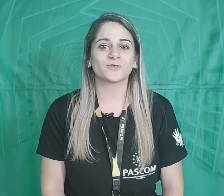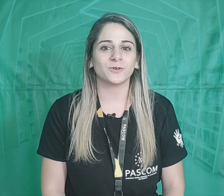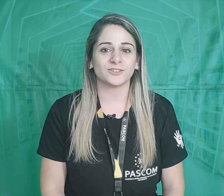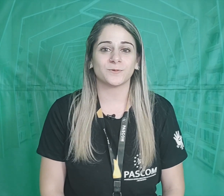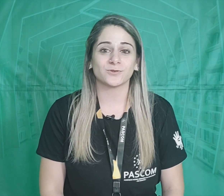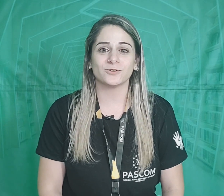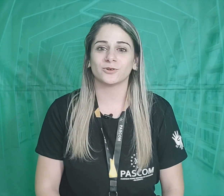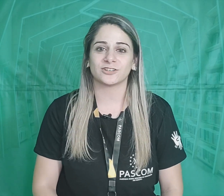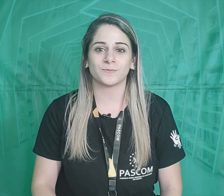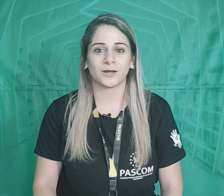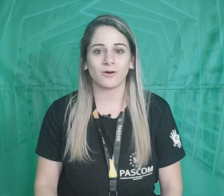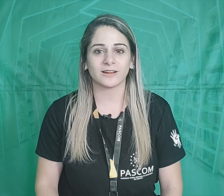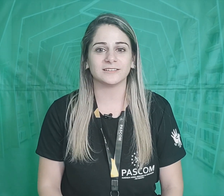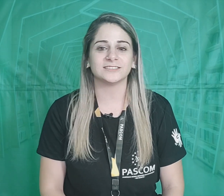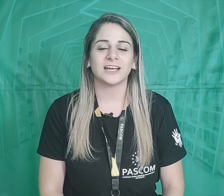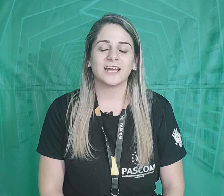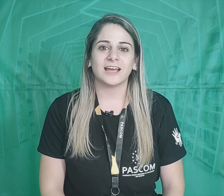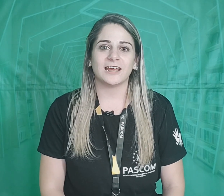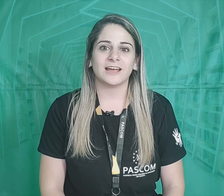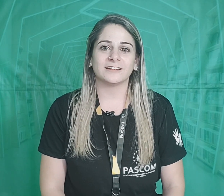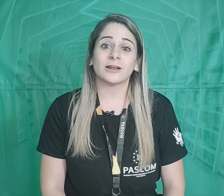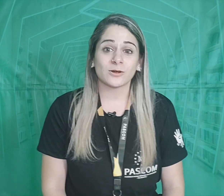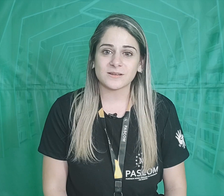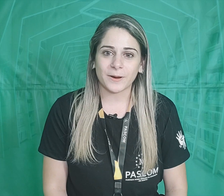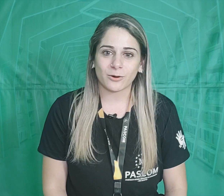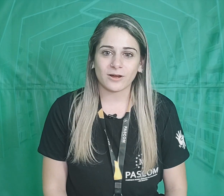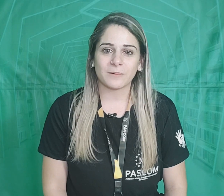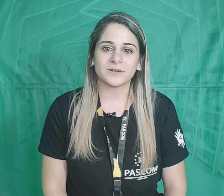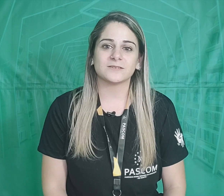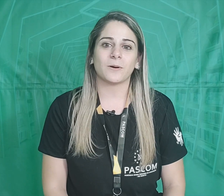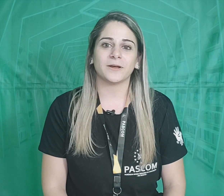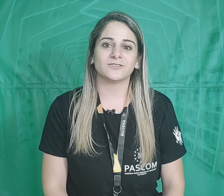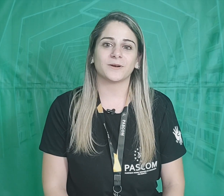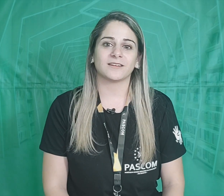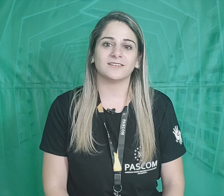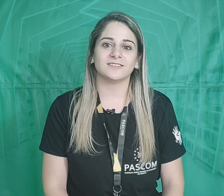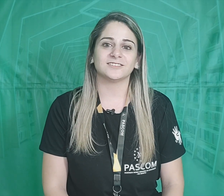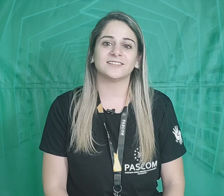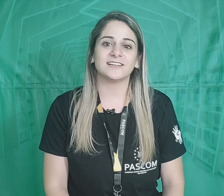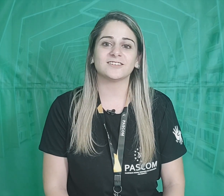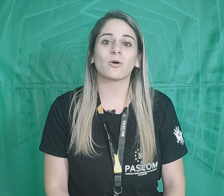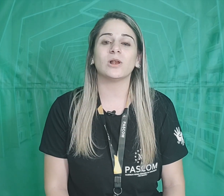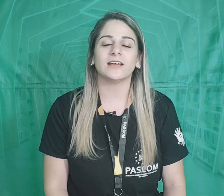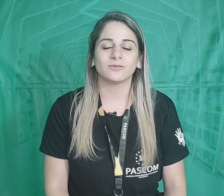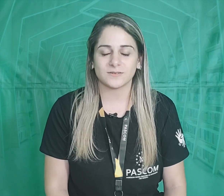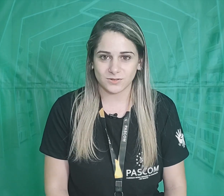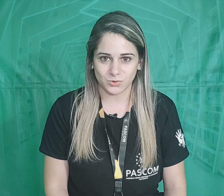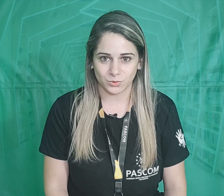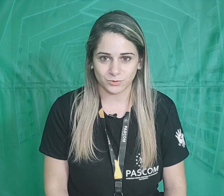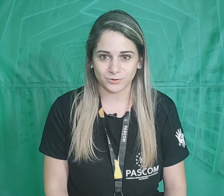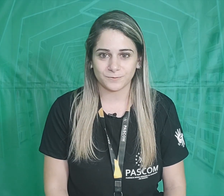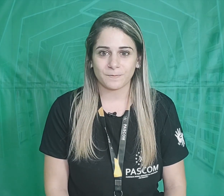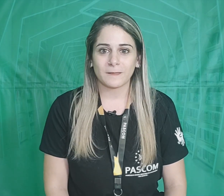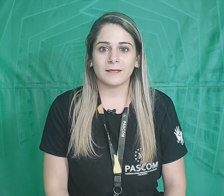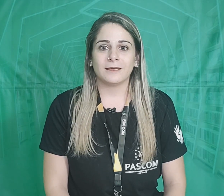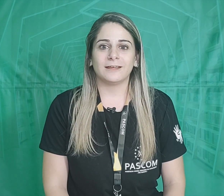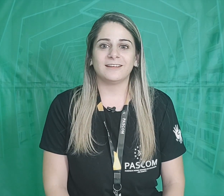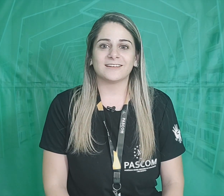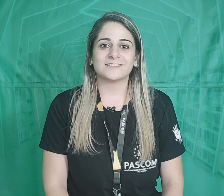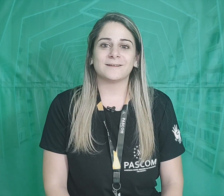com muitas pessoas de outras paróquias, da nossa paróquia principalmente, para que esteja acolhendo esses surdos. E